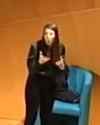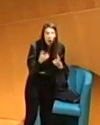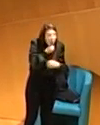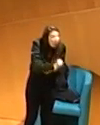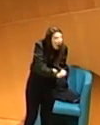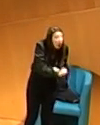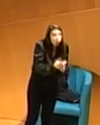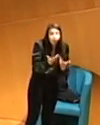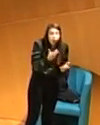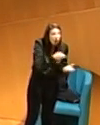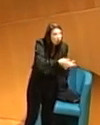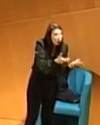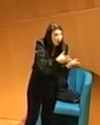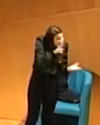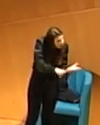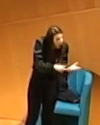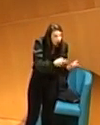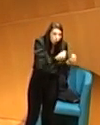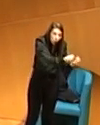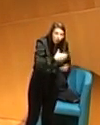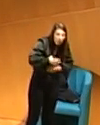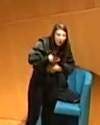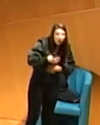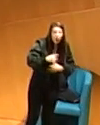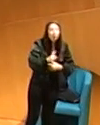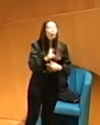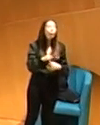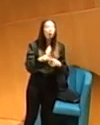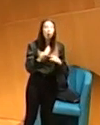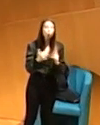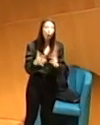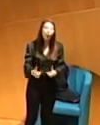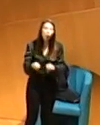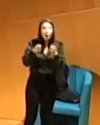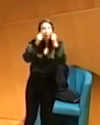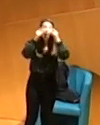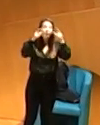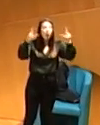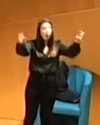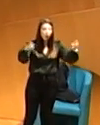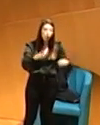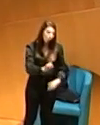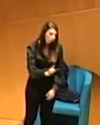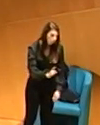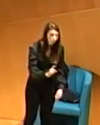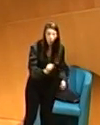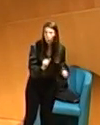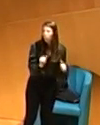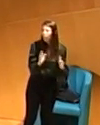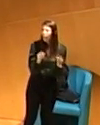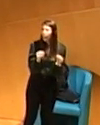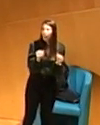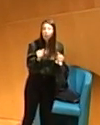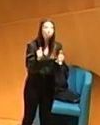leur acheter? Qu'il soit un vrai cadeau, qu'il ne soit pas un jouet éducatif de éveiller-jeu, là. Qui ne soit pas un